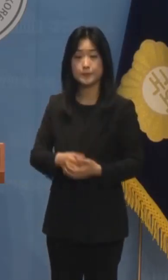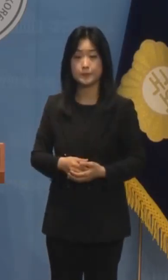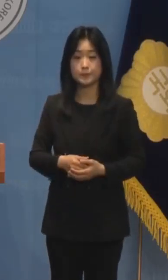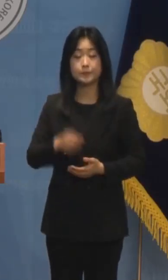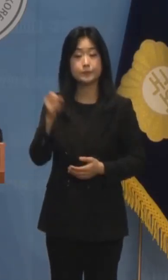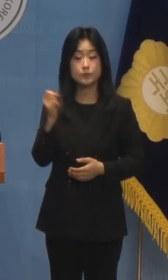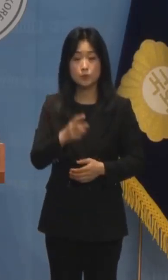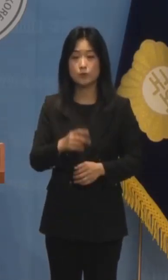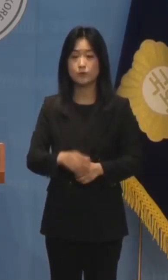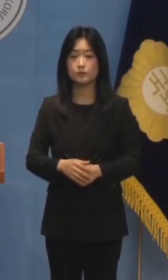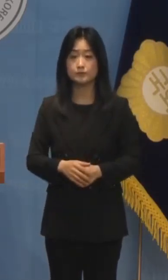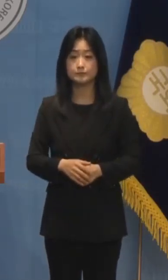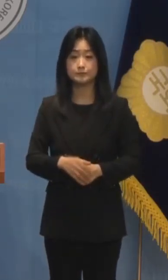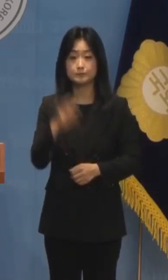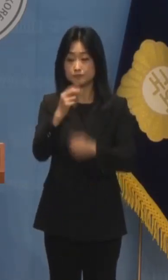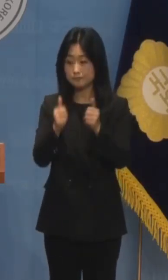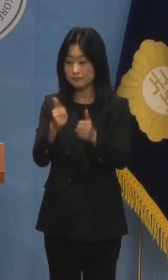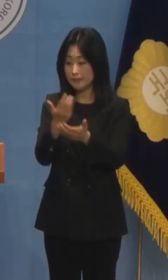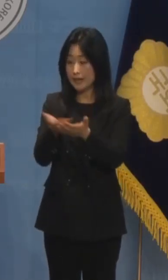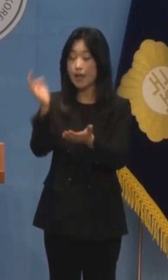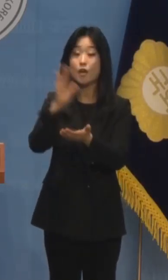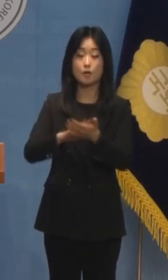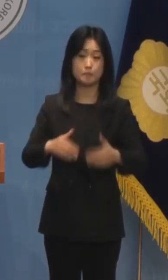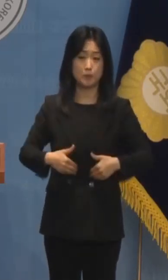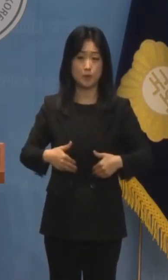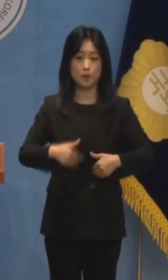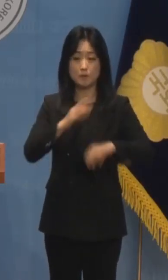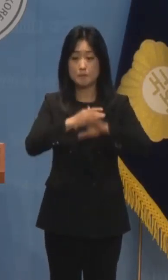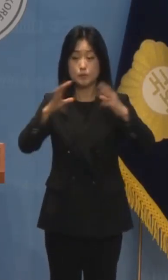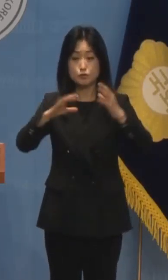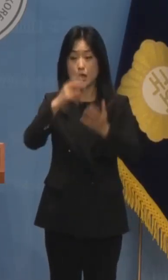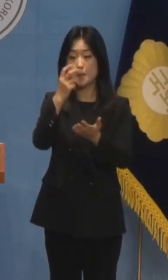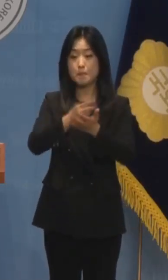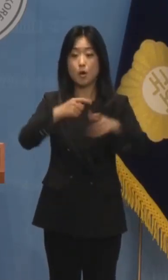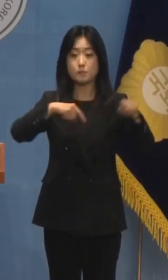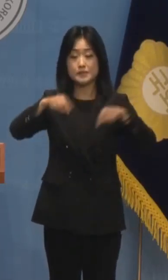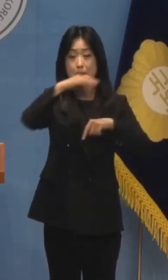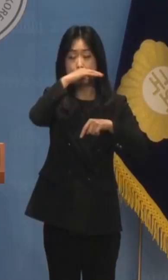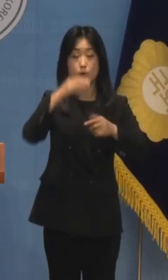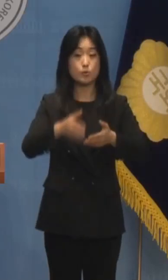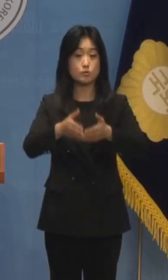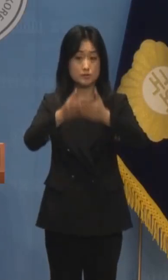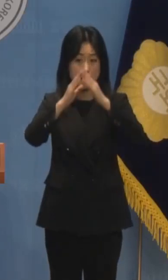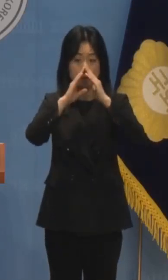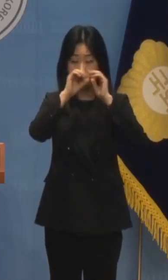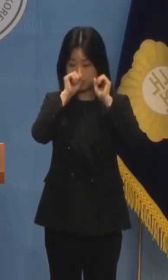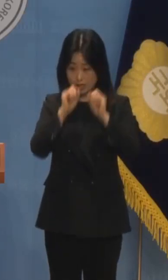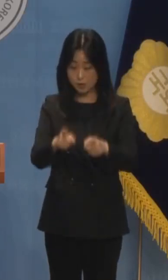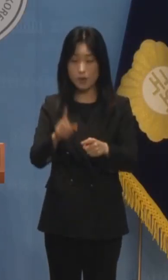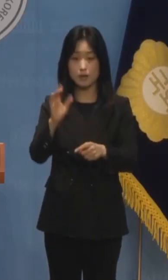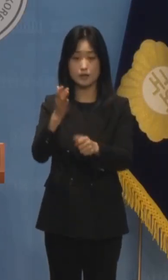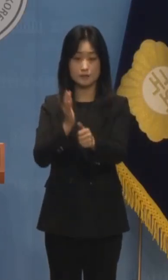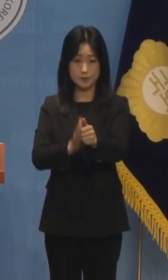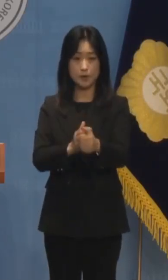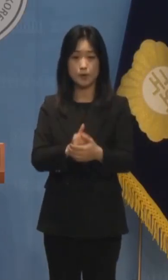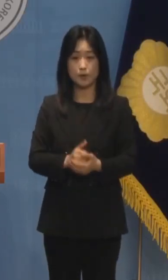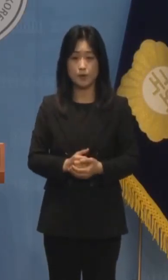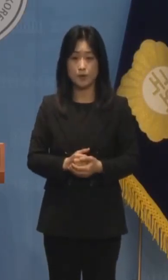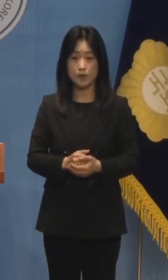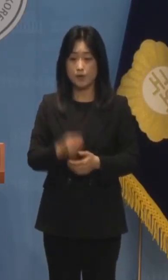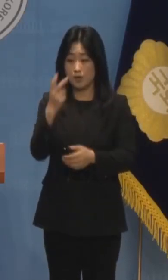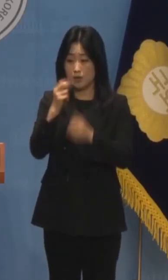더 근본적으로는 검찰 개혁으로 민주공화국의 법치주의를 바로 세우는 동기가 될 것입니다.